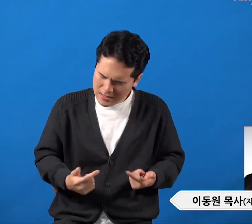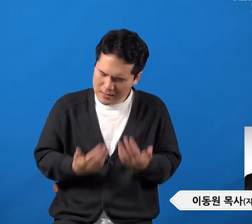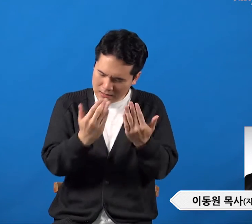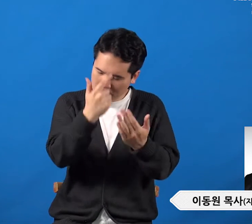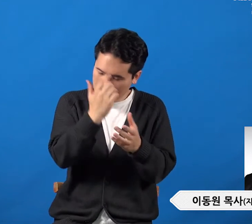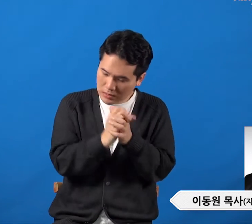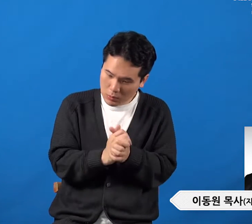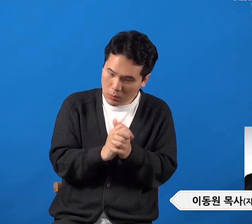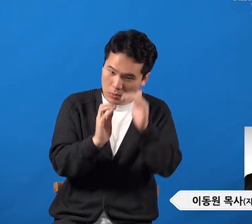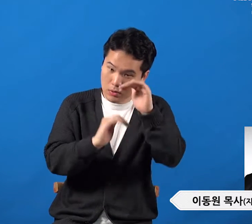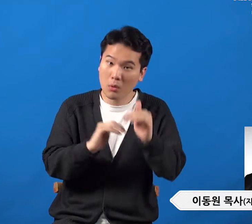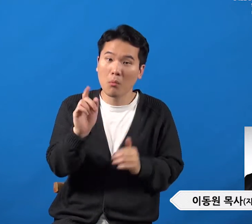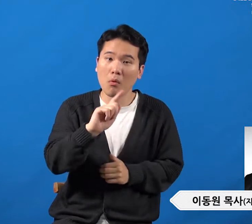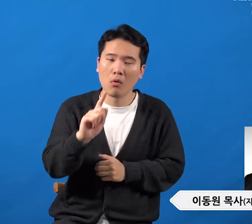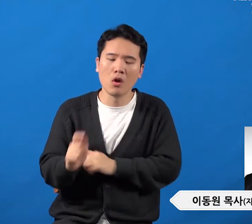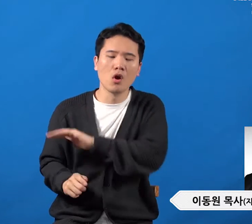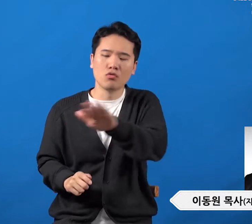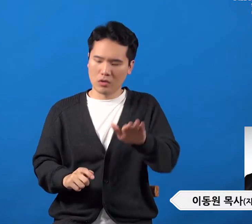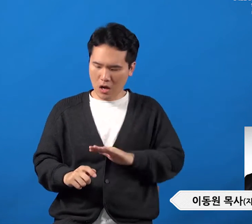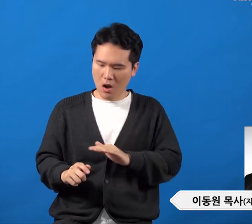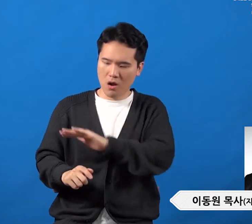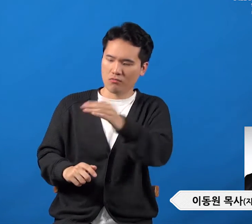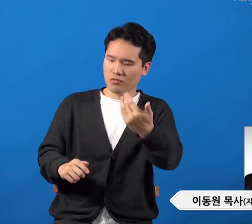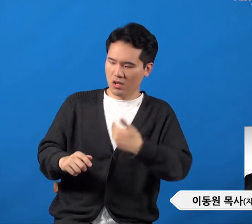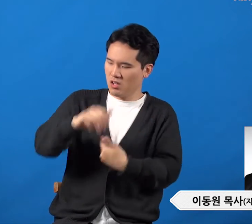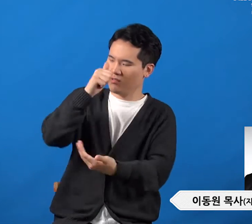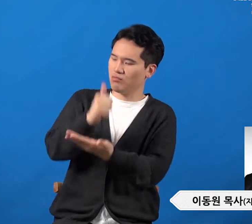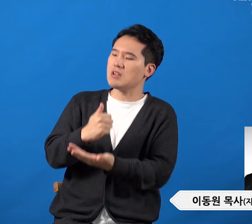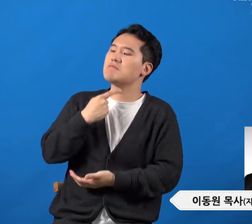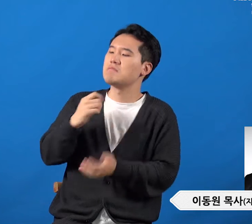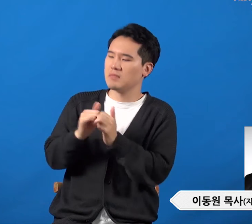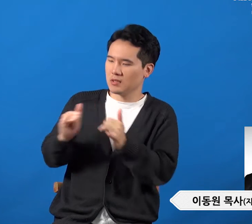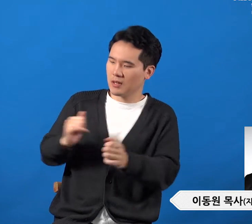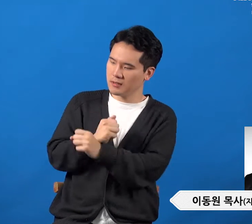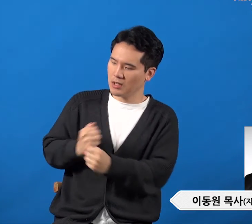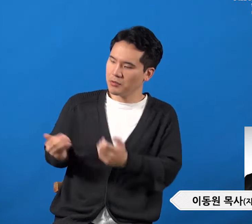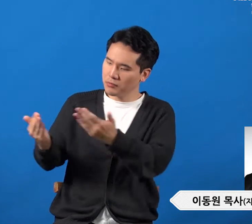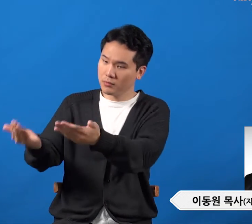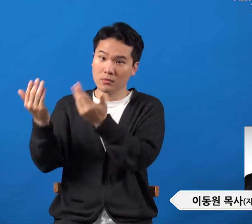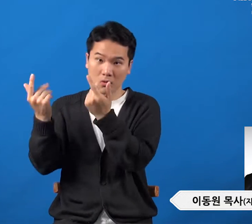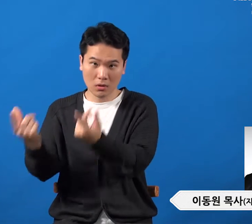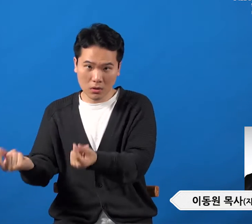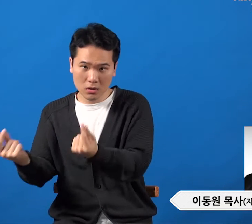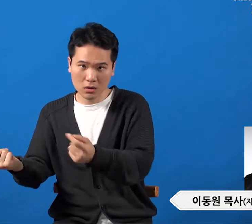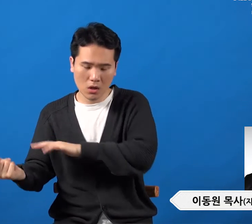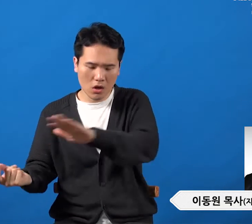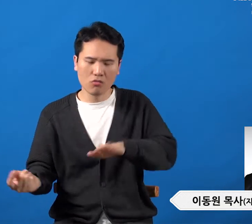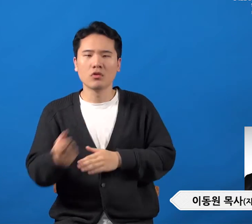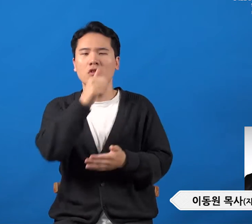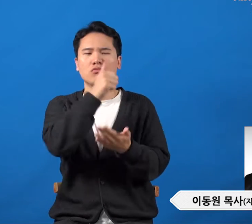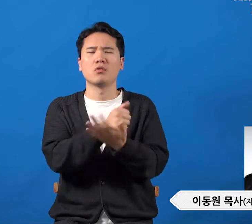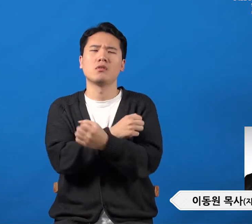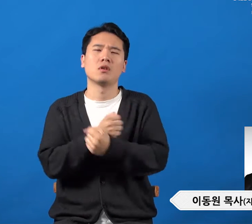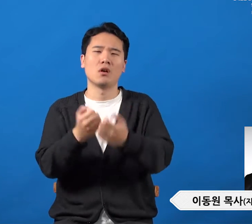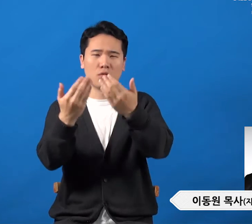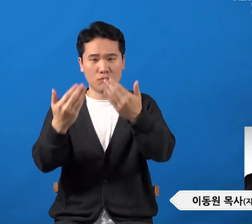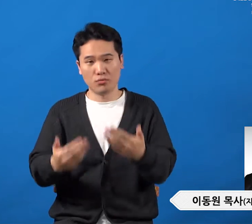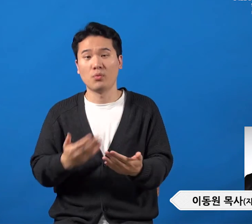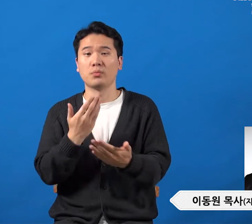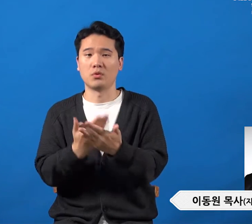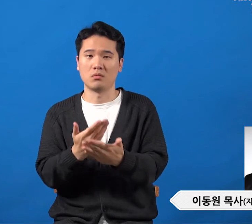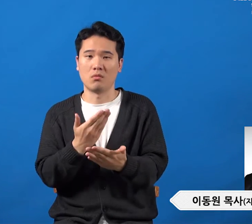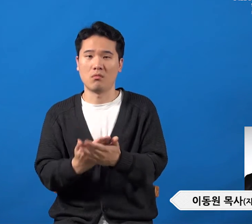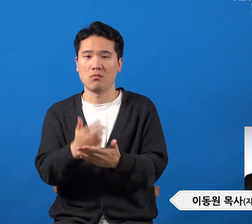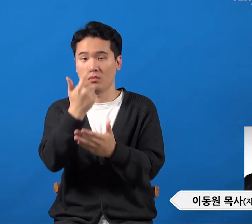기도, 우리가 우리에게 죄 지은 자를 사하여 준 것 같이 우리 죄를 사하여